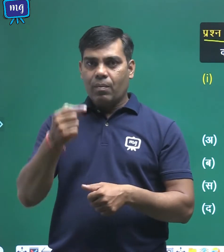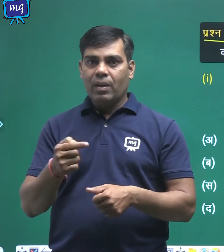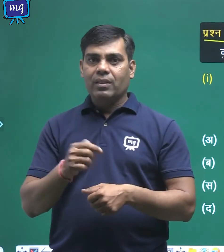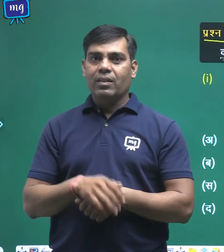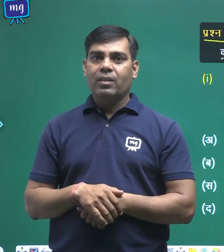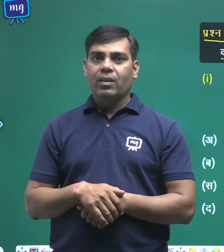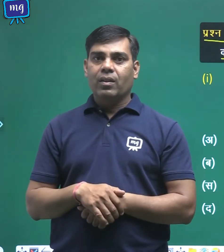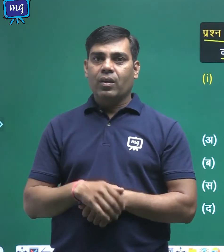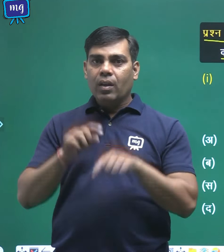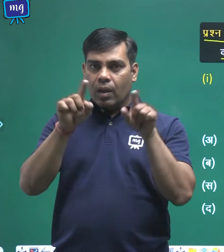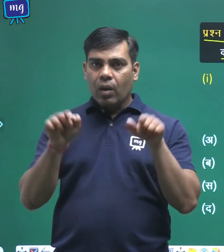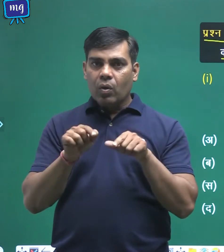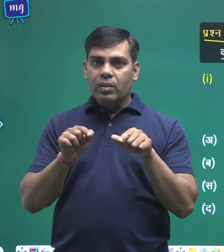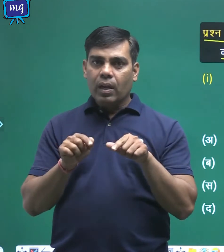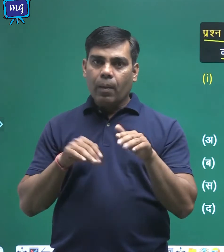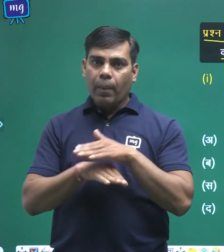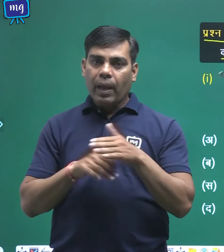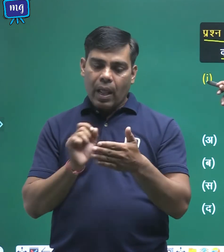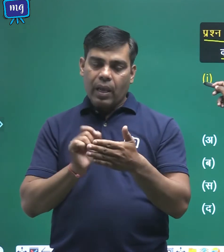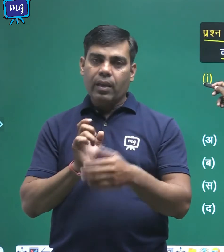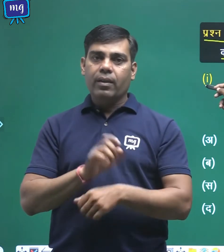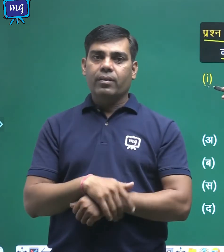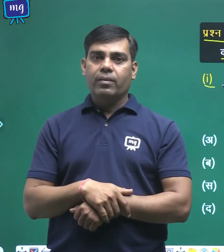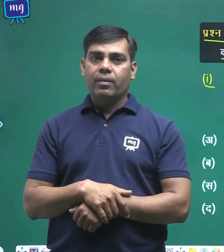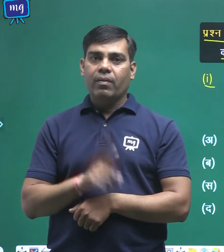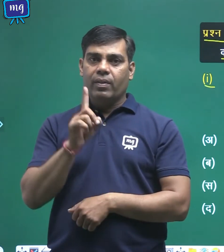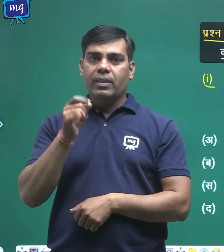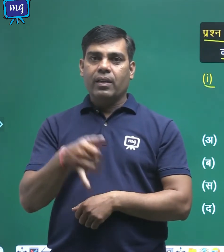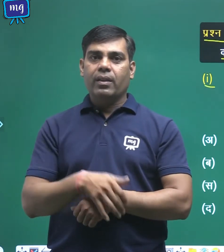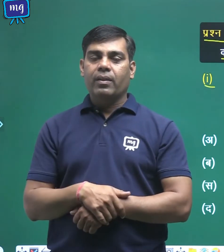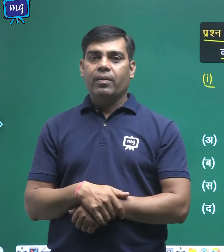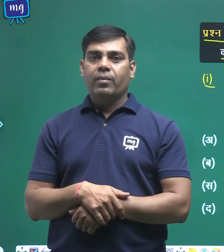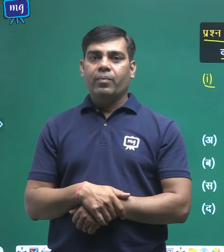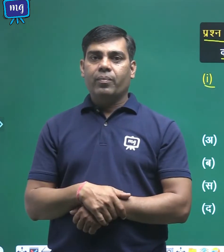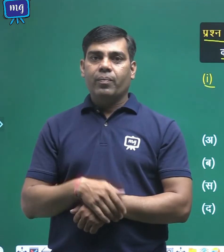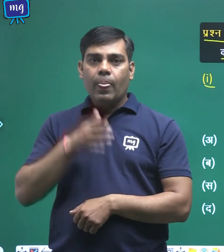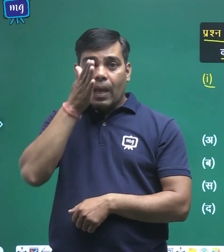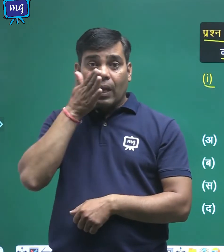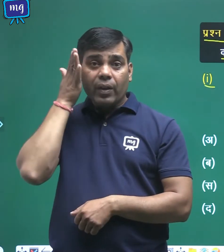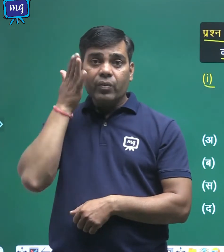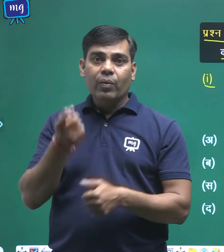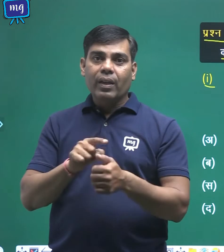क्रमशः कोष्टक में लिखें। पहला है अंग्रेजों के